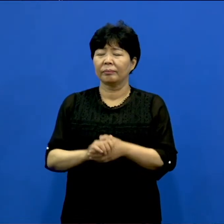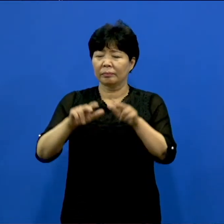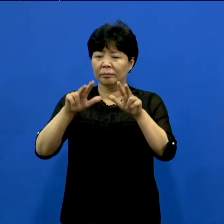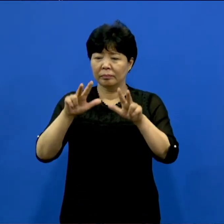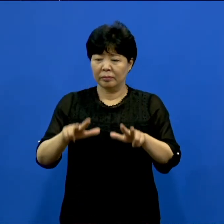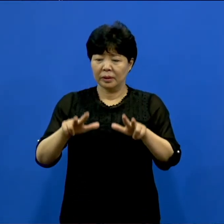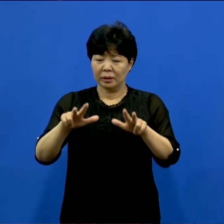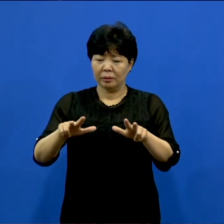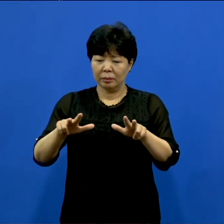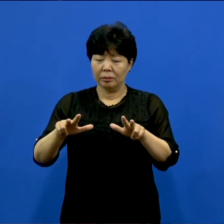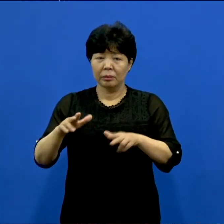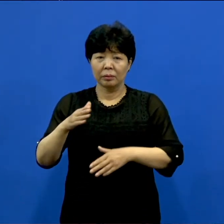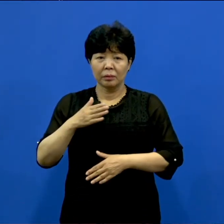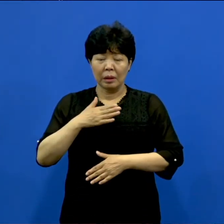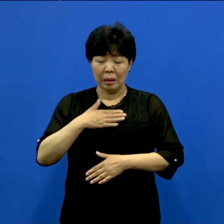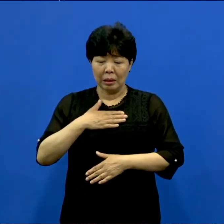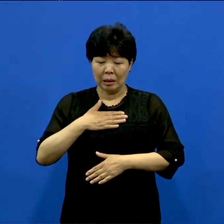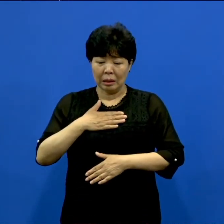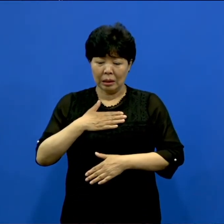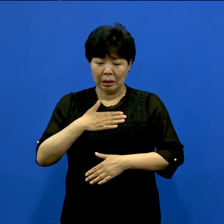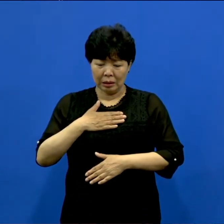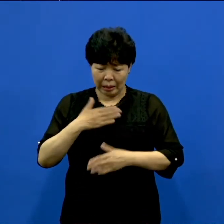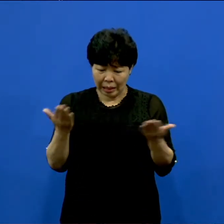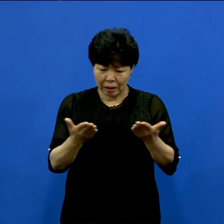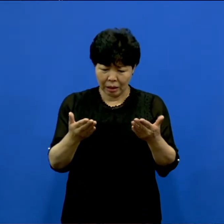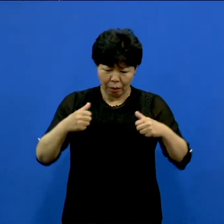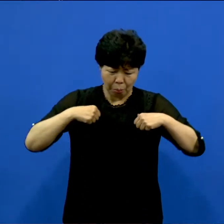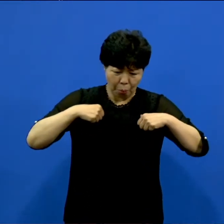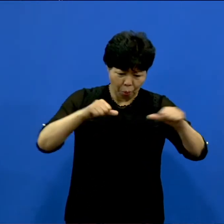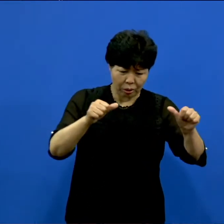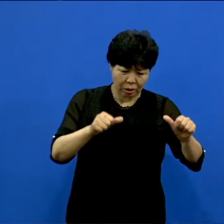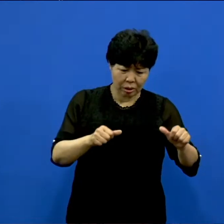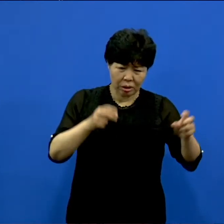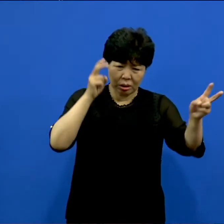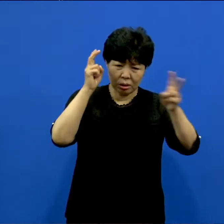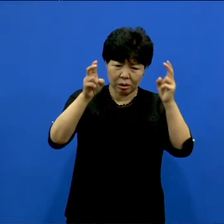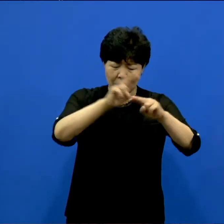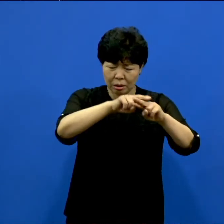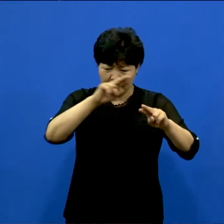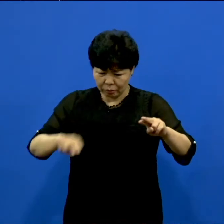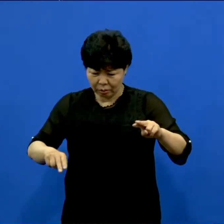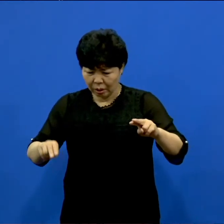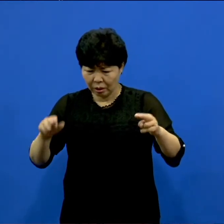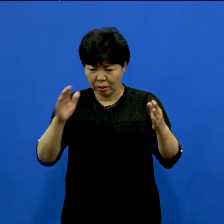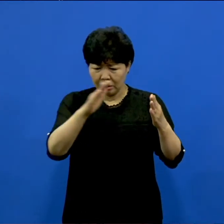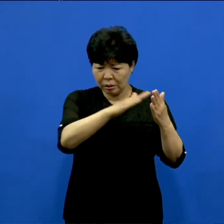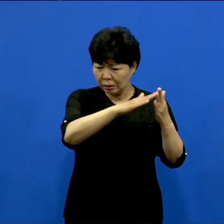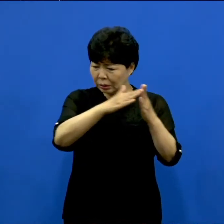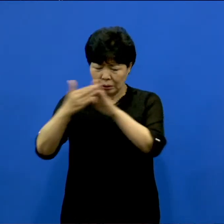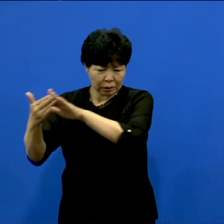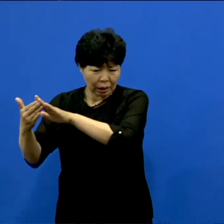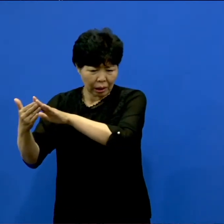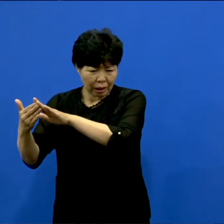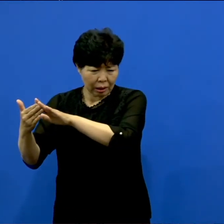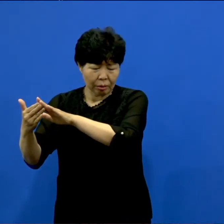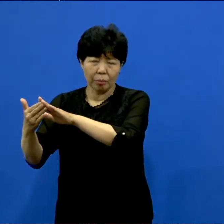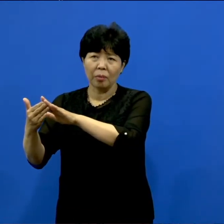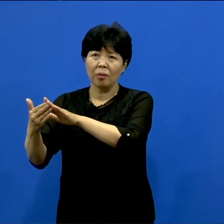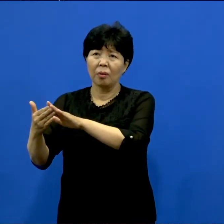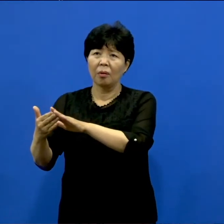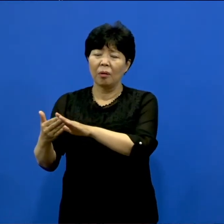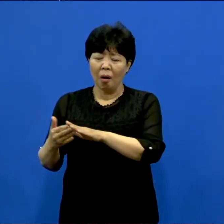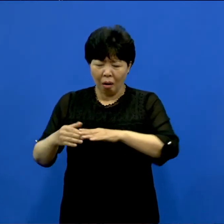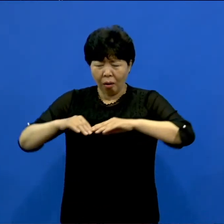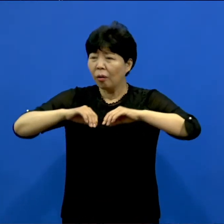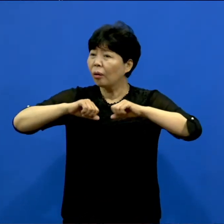터닝을 다른 데로 하라고, 때로는 직업을 포기하라고, 때로는 직장을 옮기라고, 때로는 이사 가라고, 때로는 선교 들어가라고 할 수도 있는데, 순종을